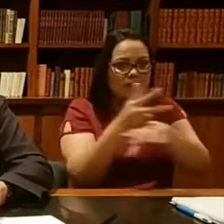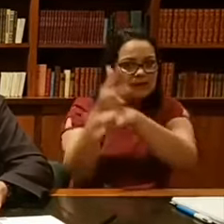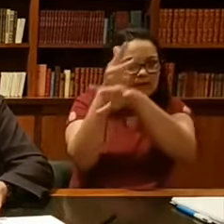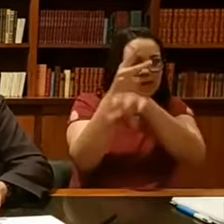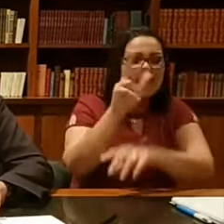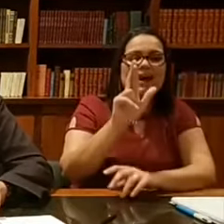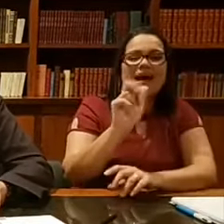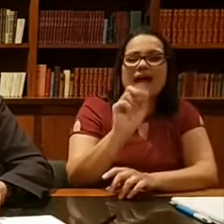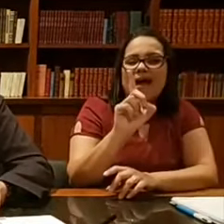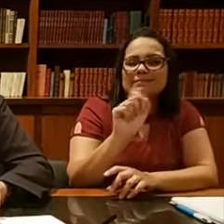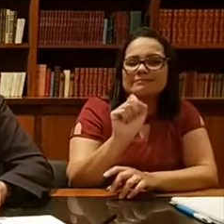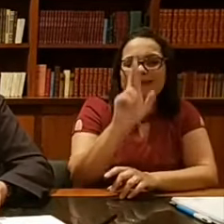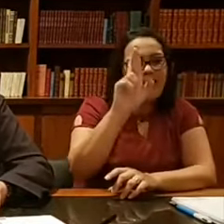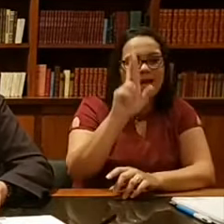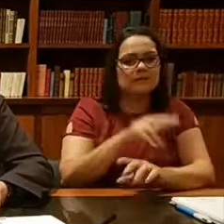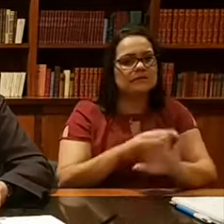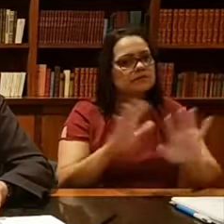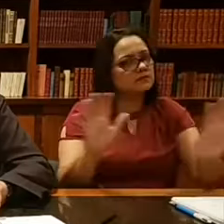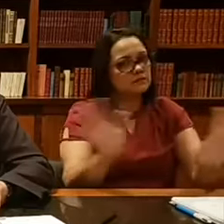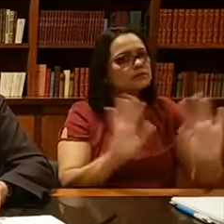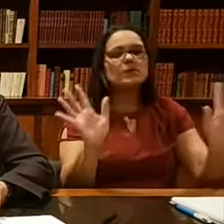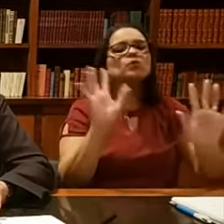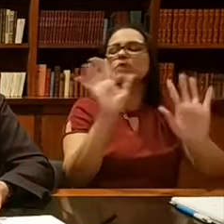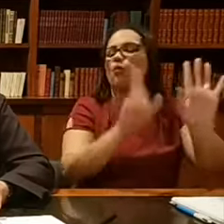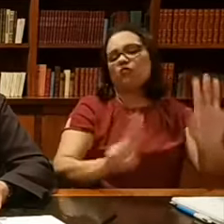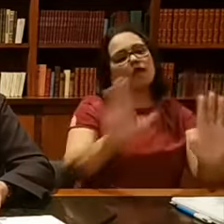Denatan se manifestar, não vai